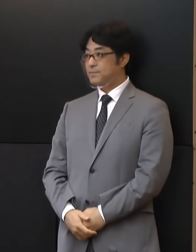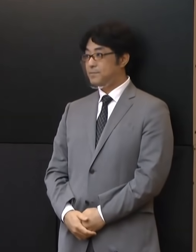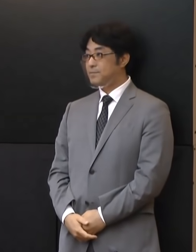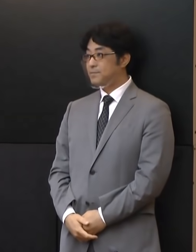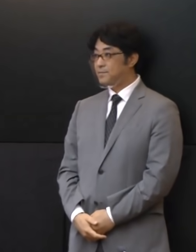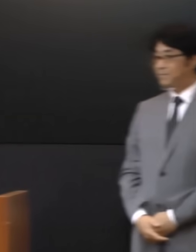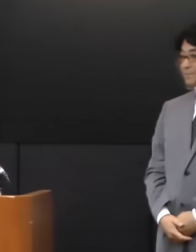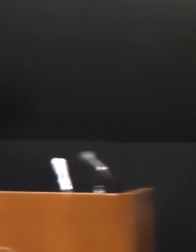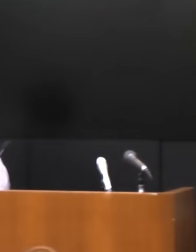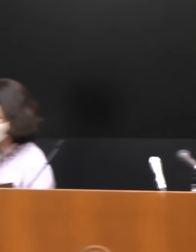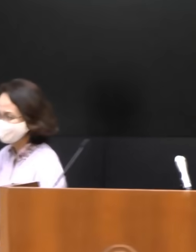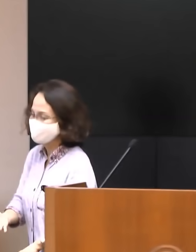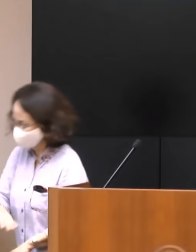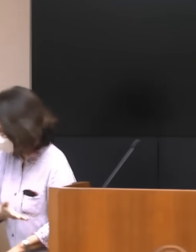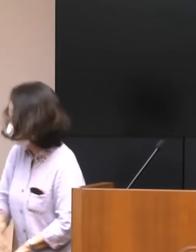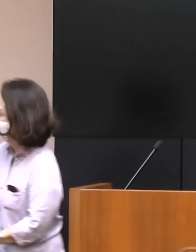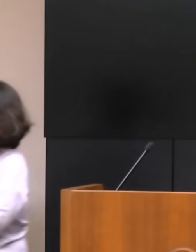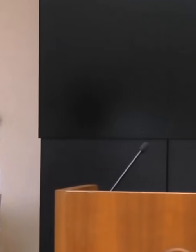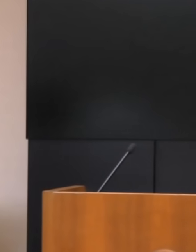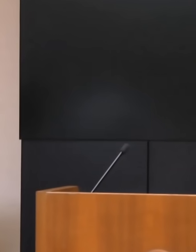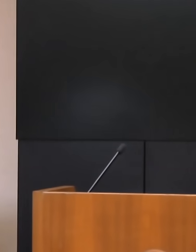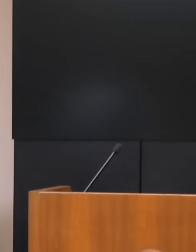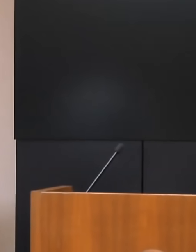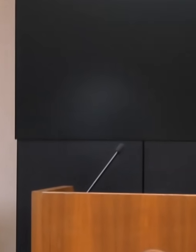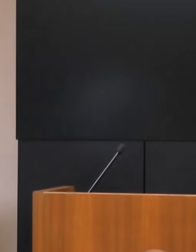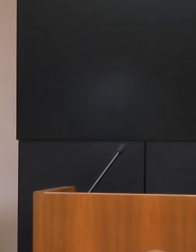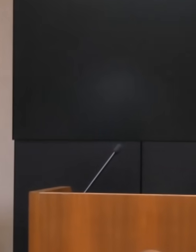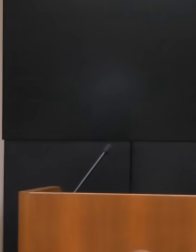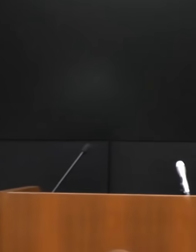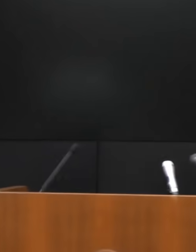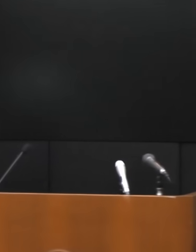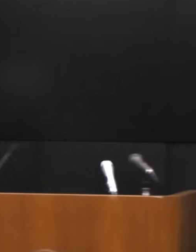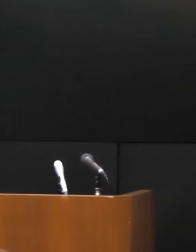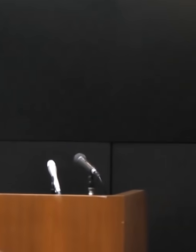こっちに、はい、じゃあ